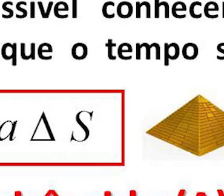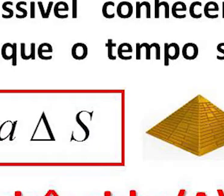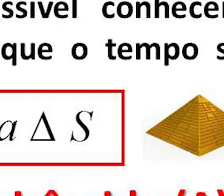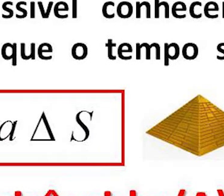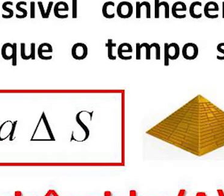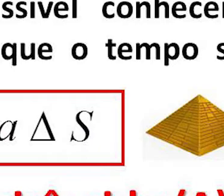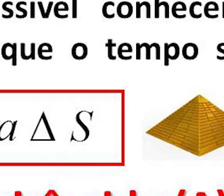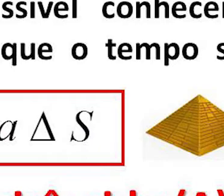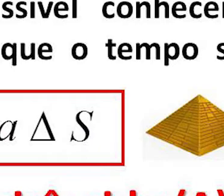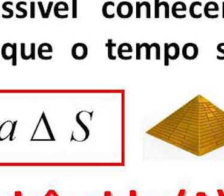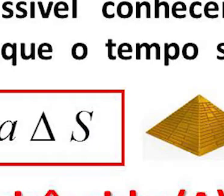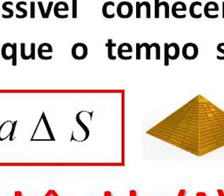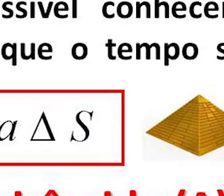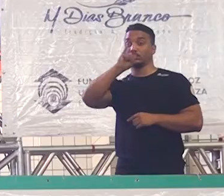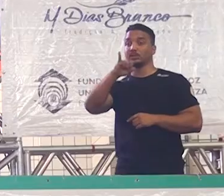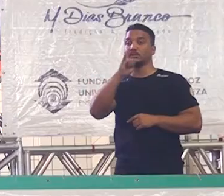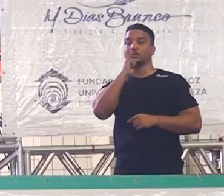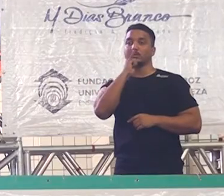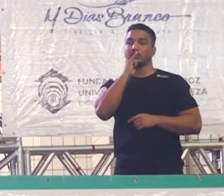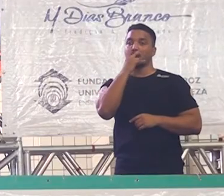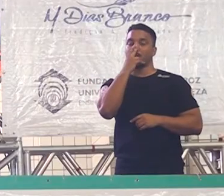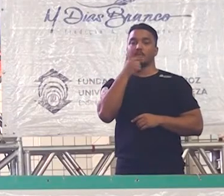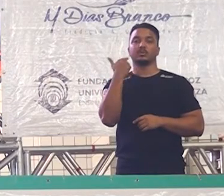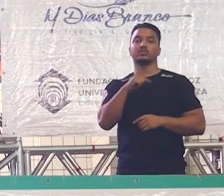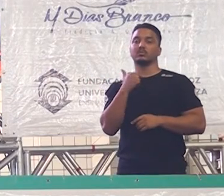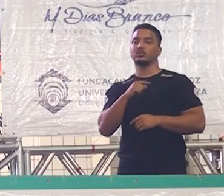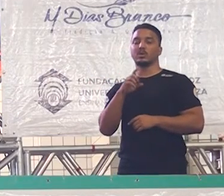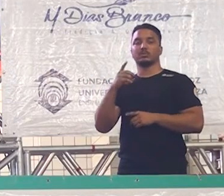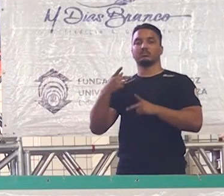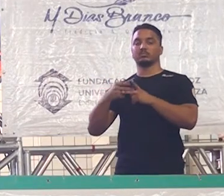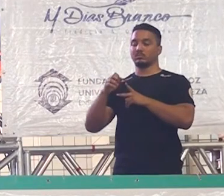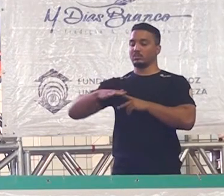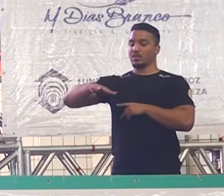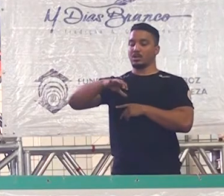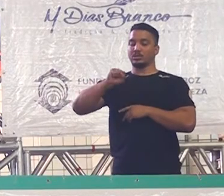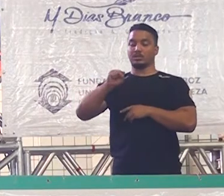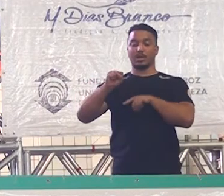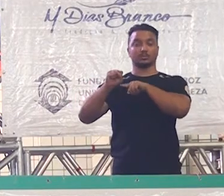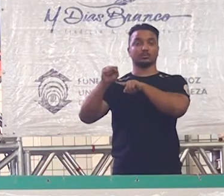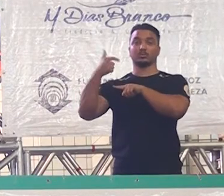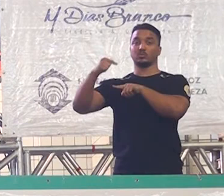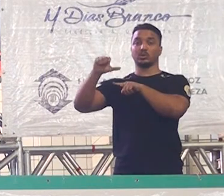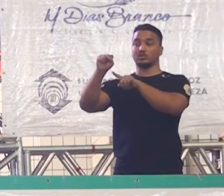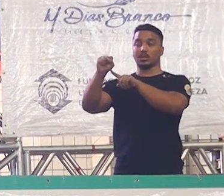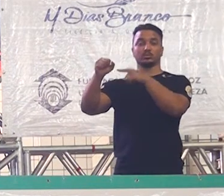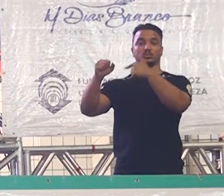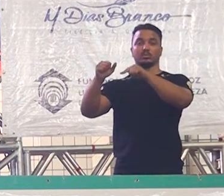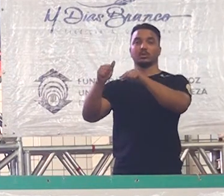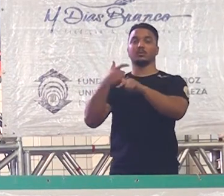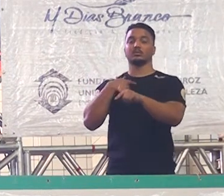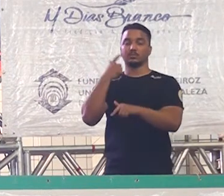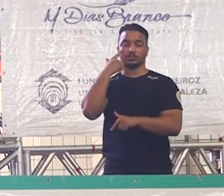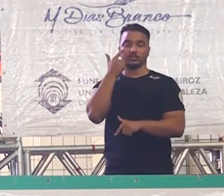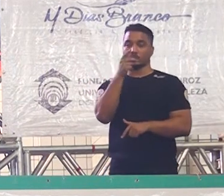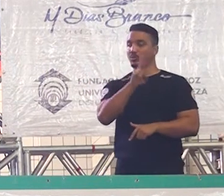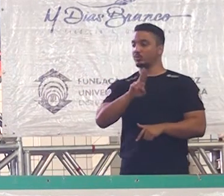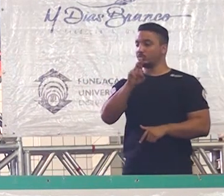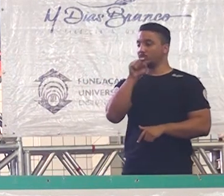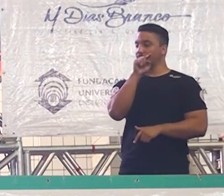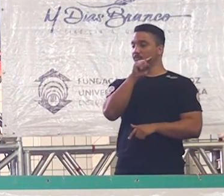atômica, se eu não tiver o espaço nos dados. Anotei os dados, faltou espaço, vovó atômica na